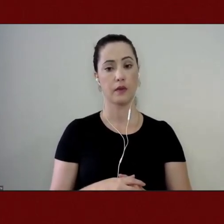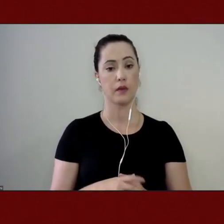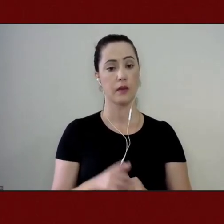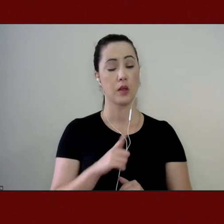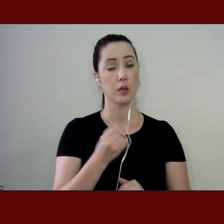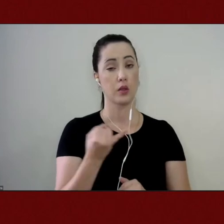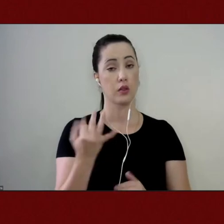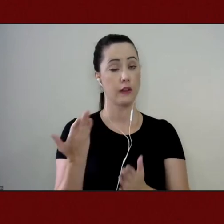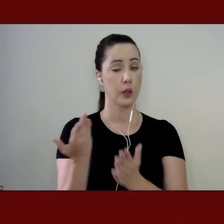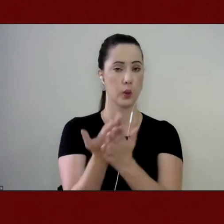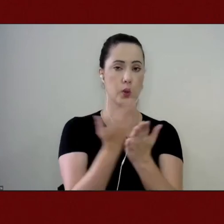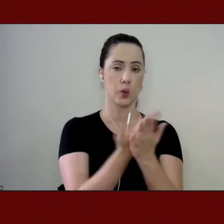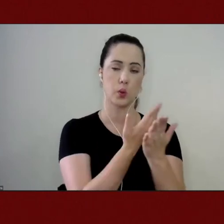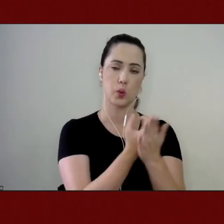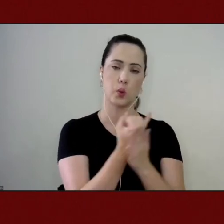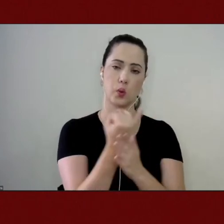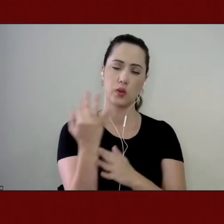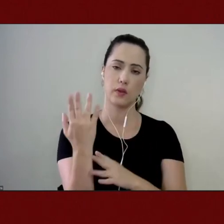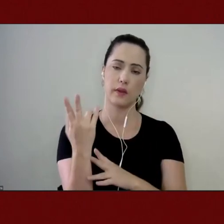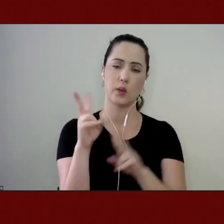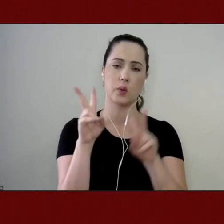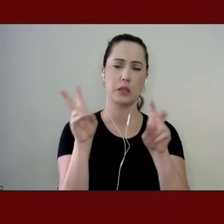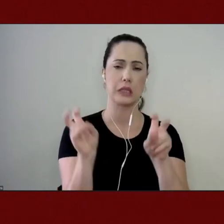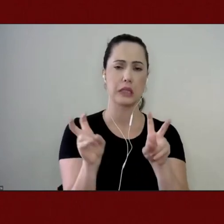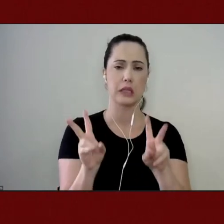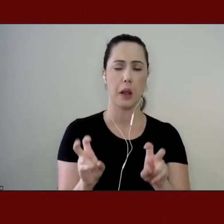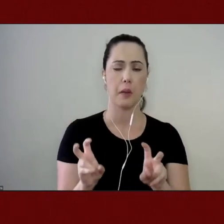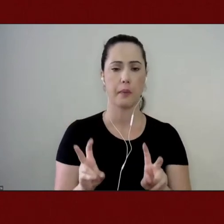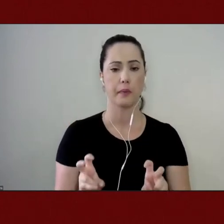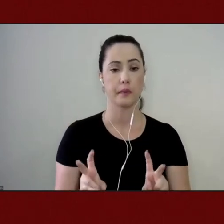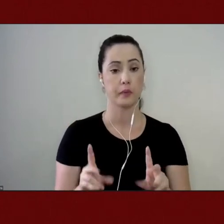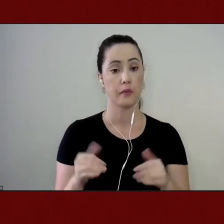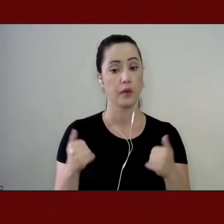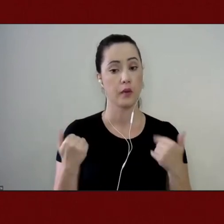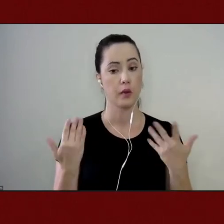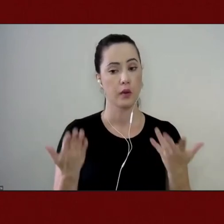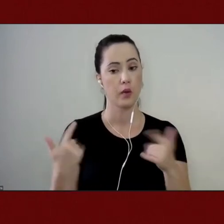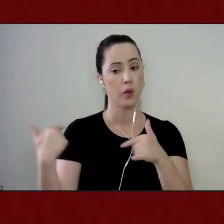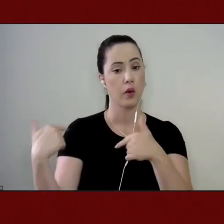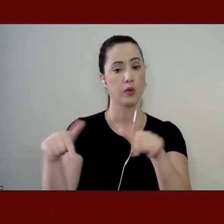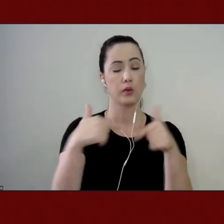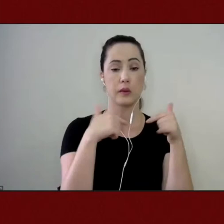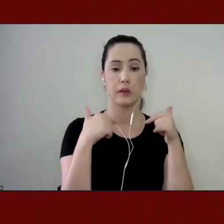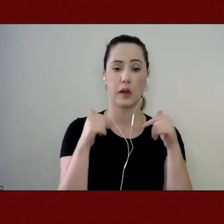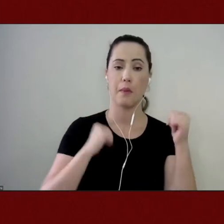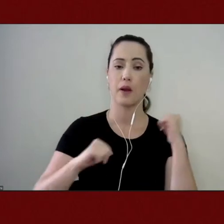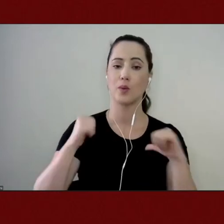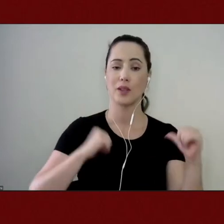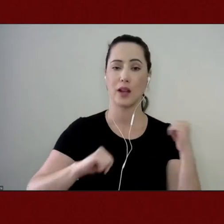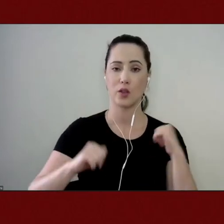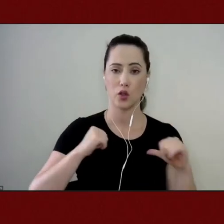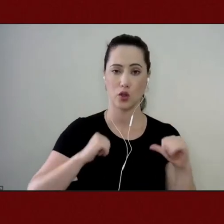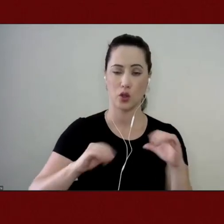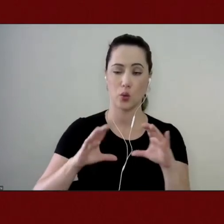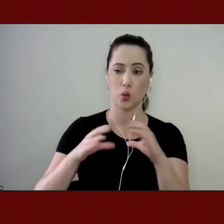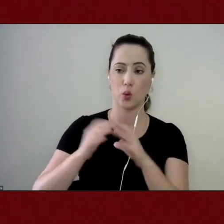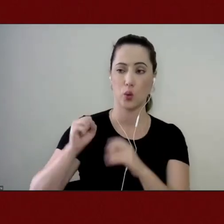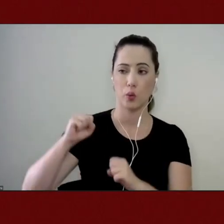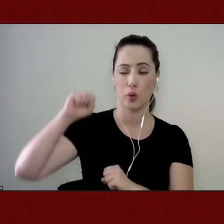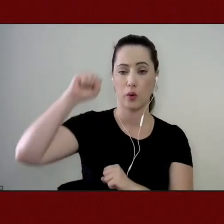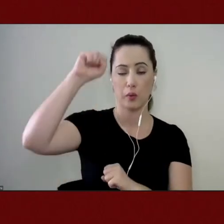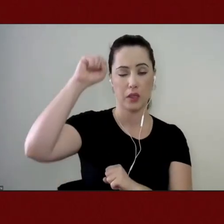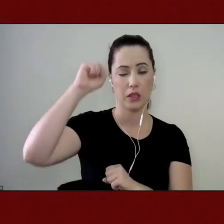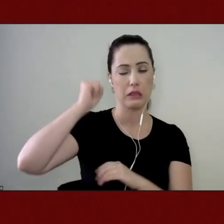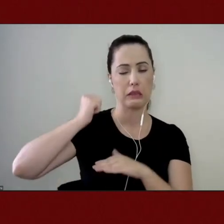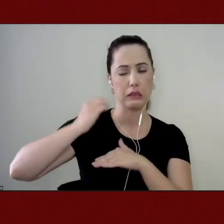diversas perspectivas, né? Efetivamente, qual o papel dos artistas comunistas na indústria cultural brasileira, que cresceu muito nos anos